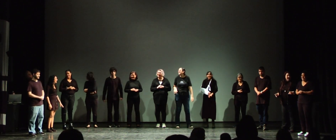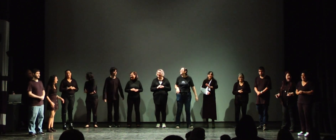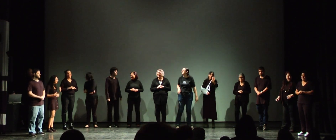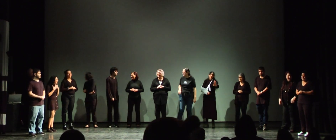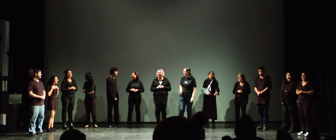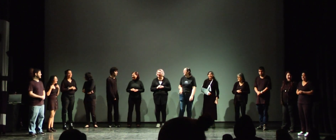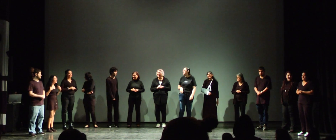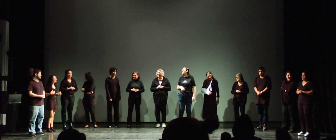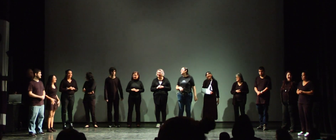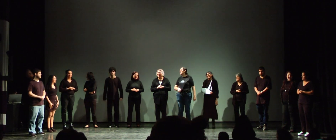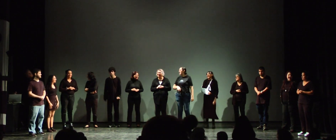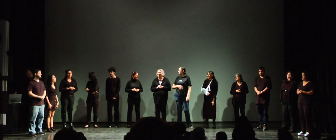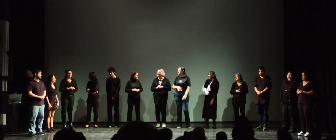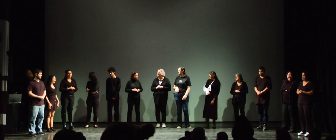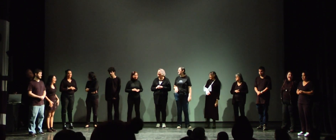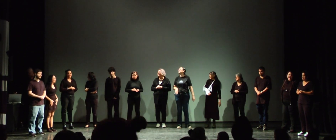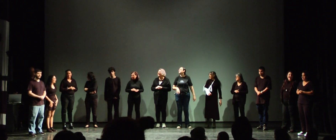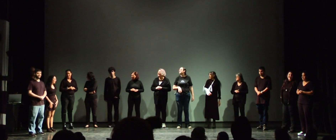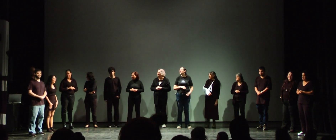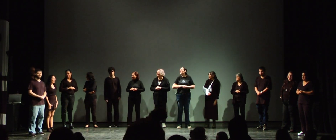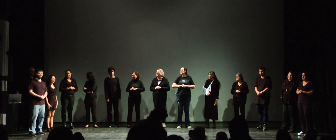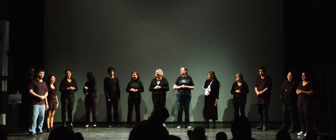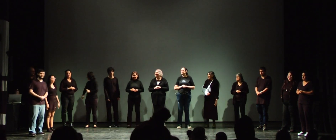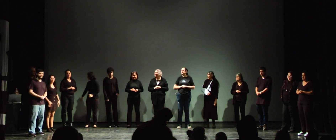Vai cantando pra escola. É que só agora eu acho